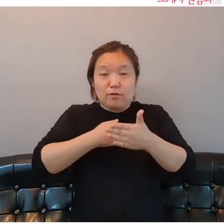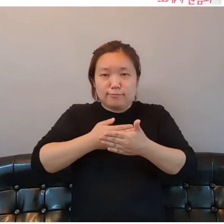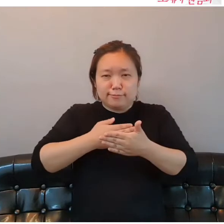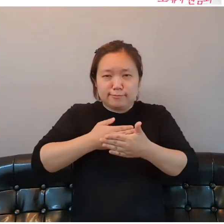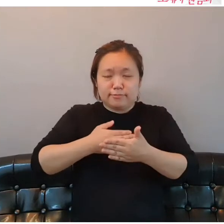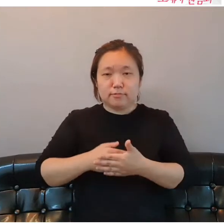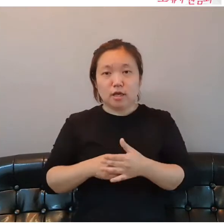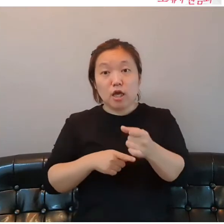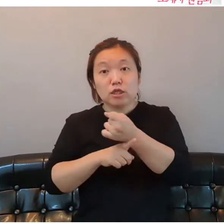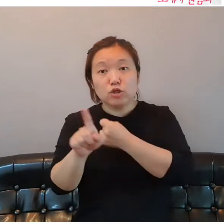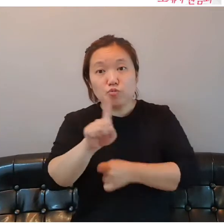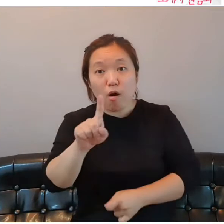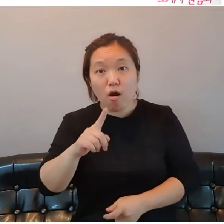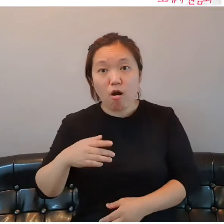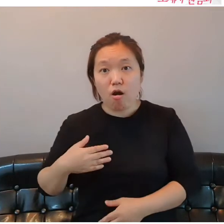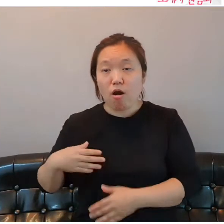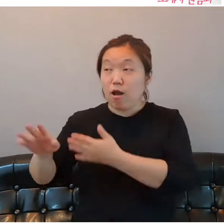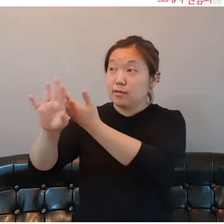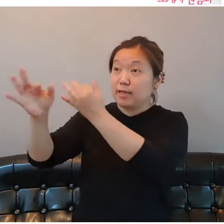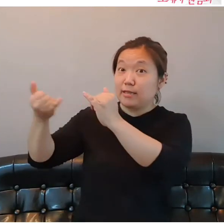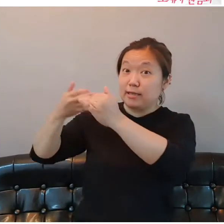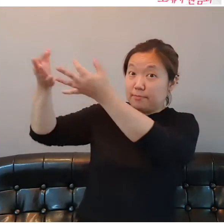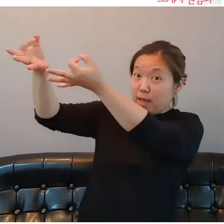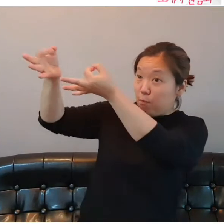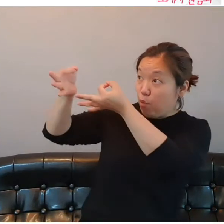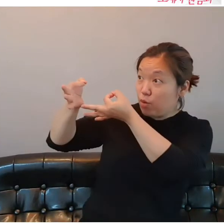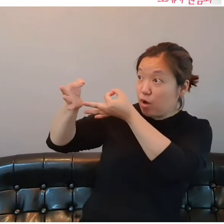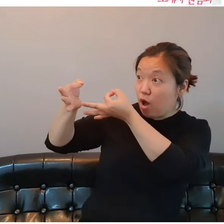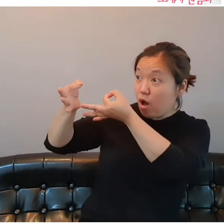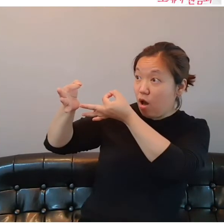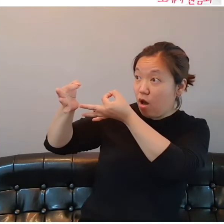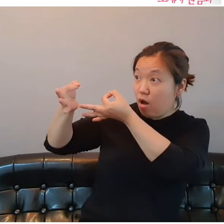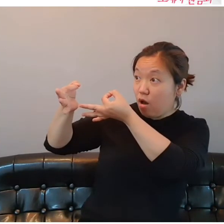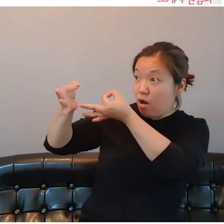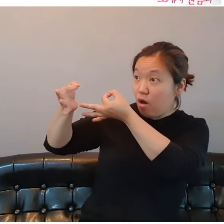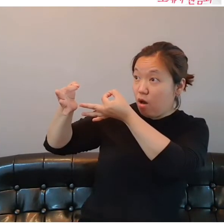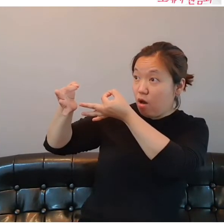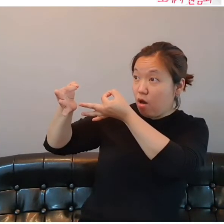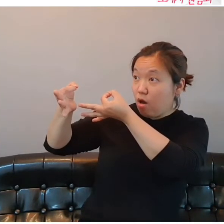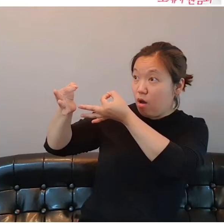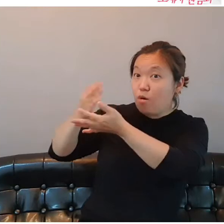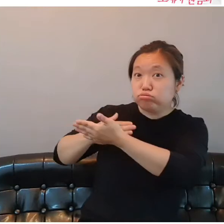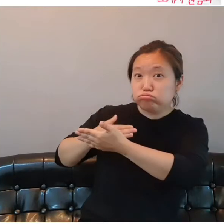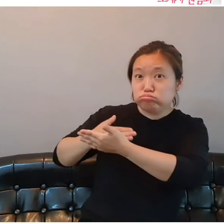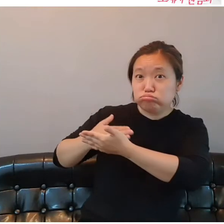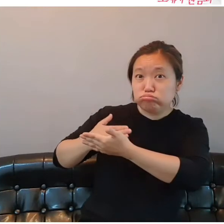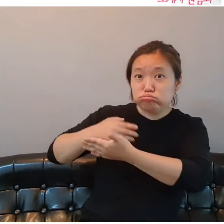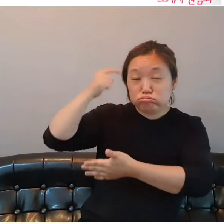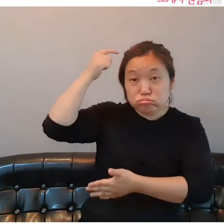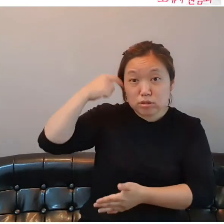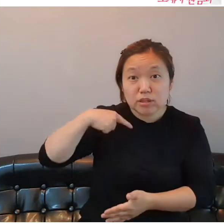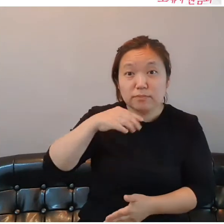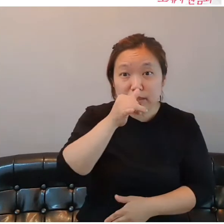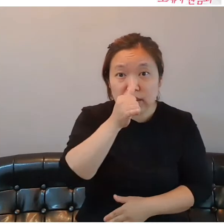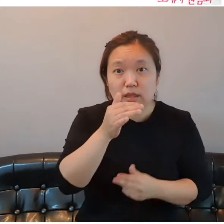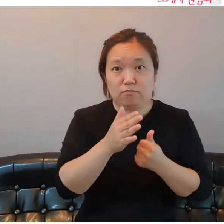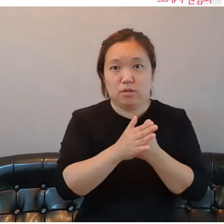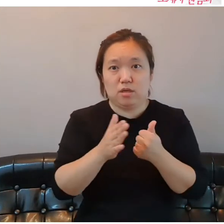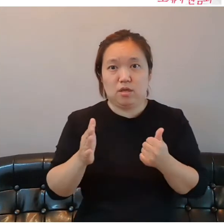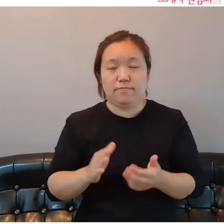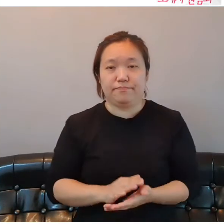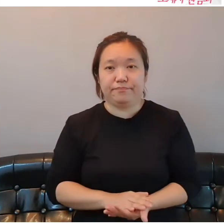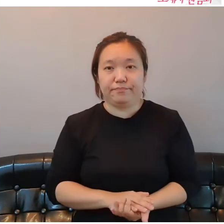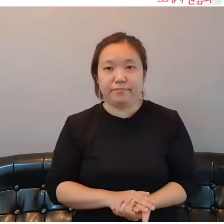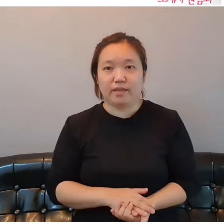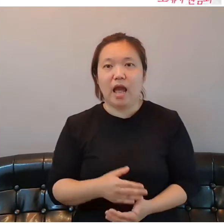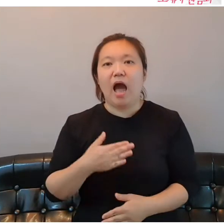것이죠. 80이 되신 어르신이 남들한테 잘 보여서 무엇 할까요? 근본적으로